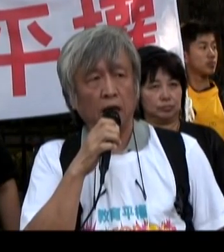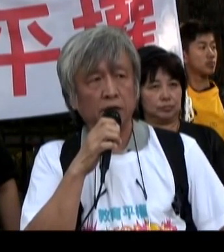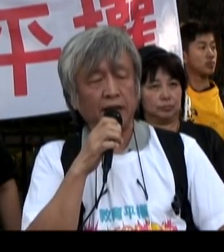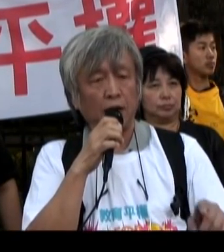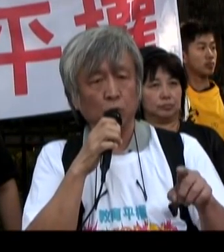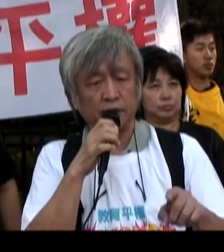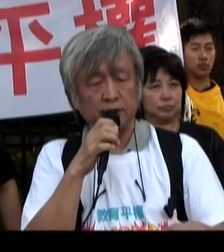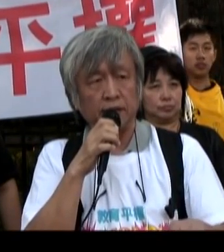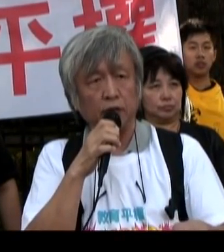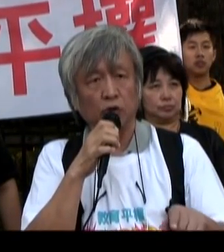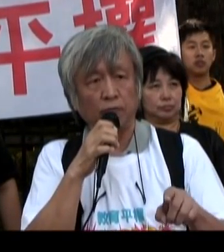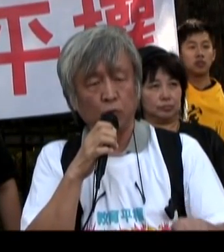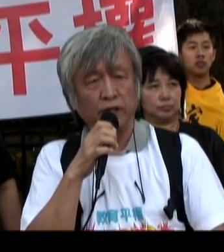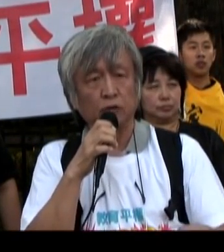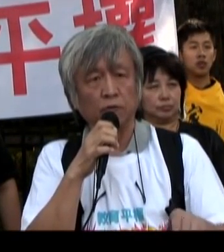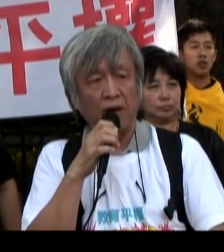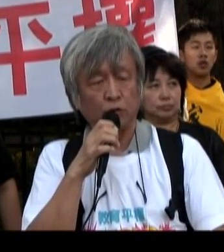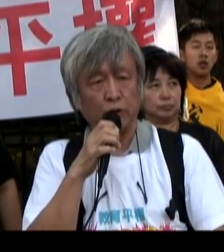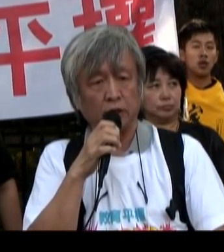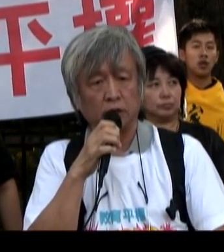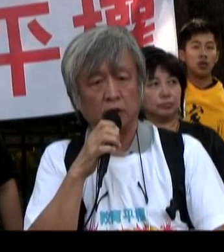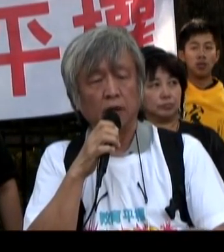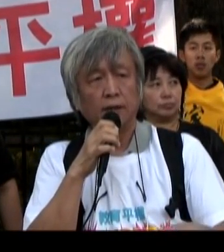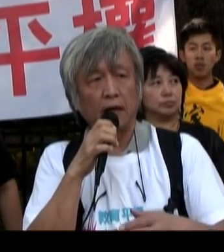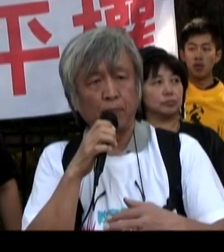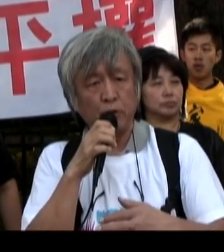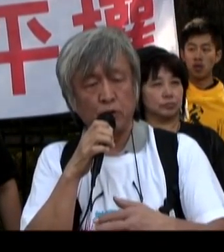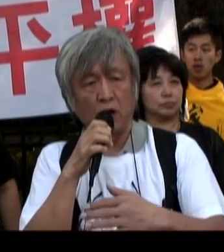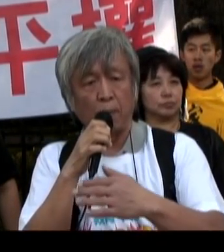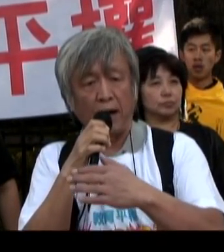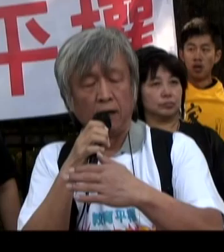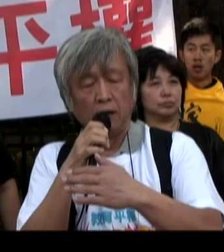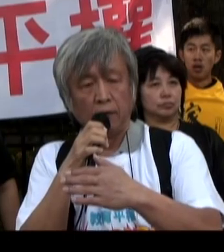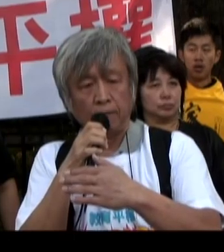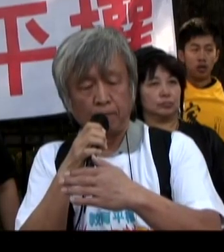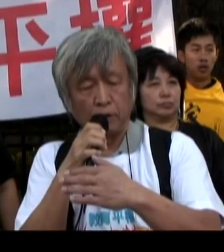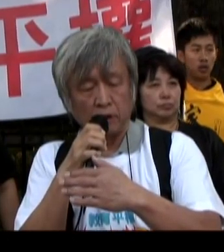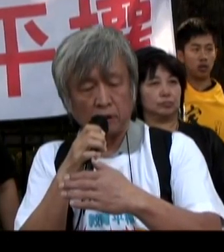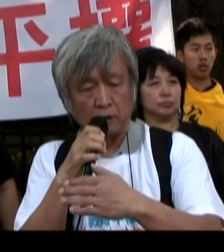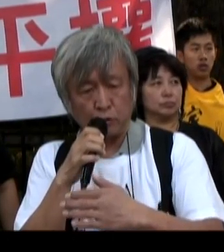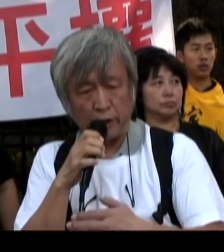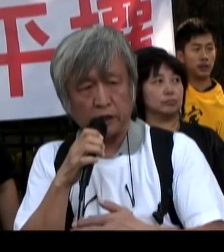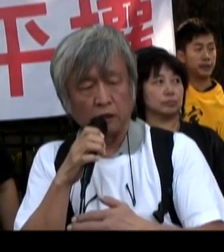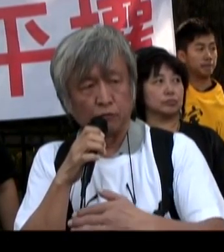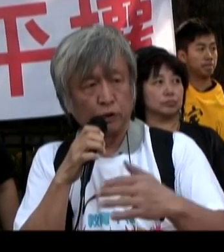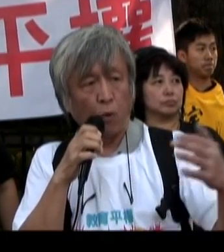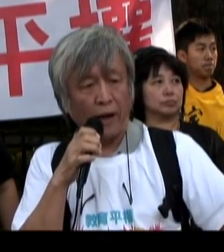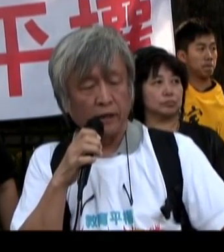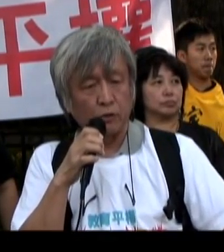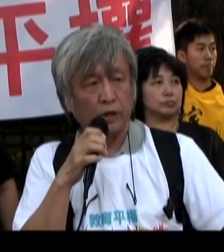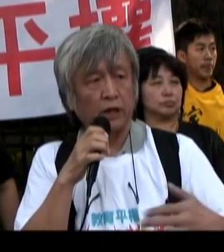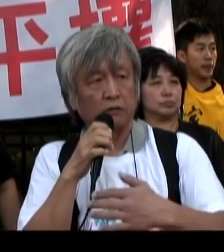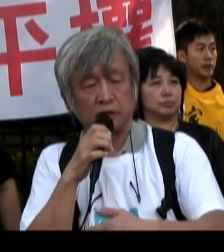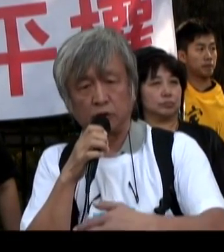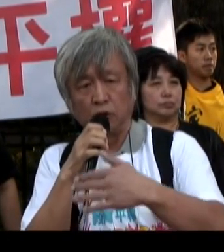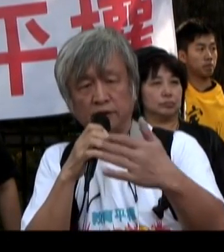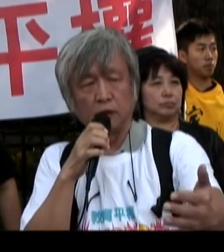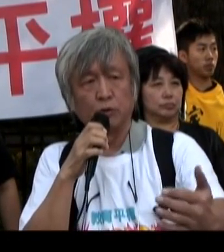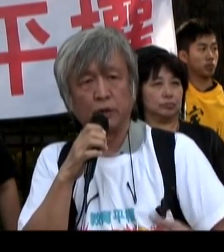午4点钟、5点钟放学的时候，他必须要把学校的辅具还给学校使用，社会局给他的一个